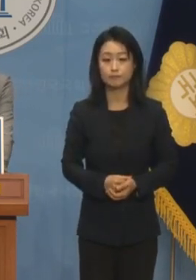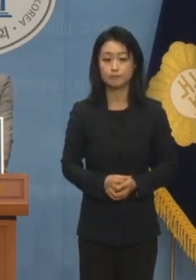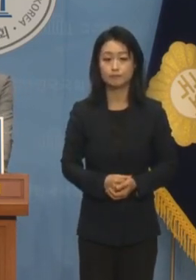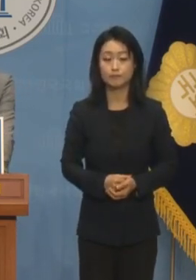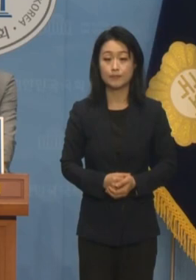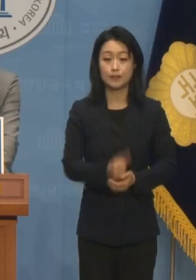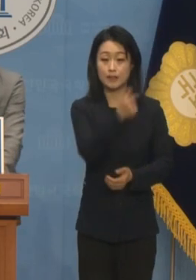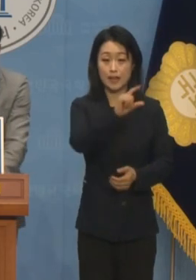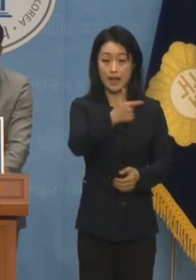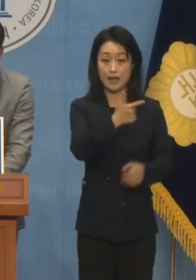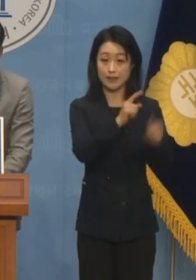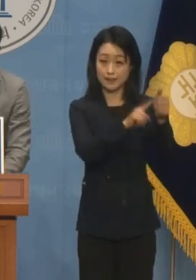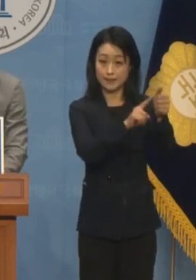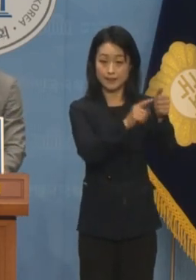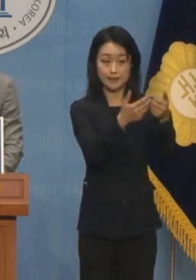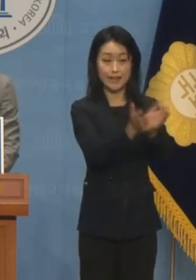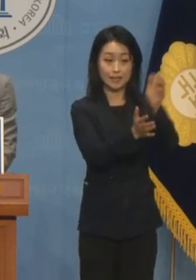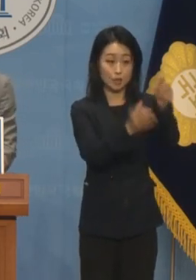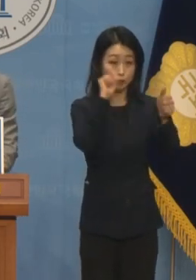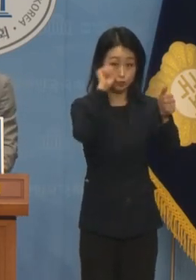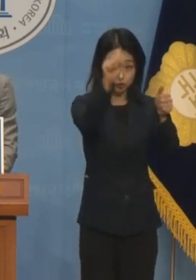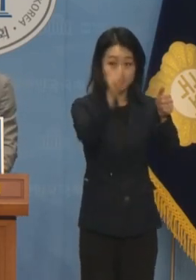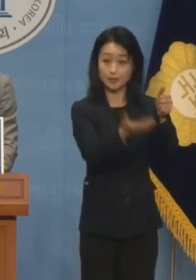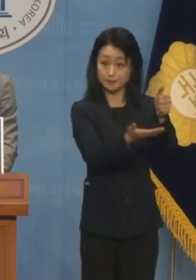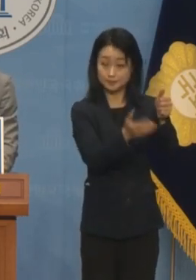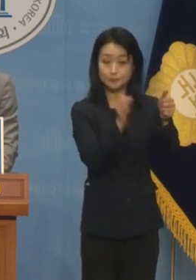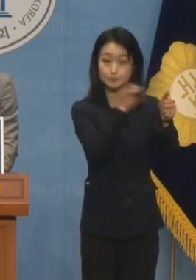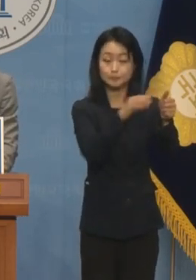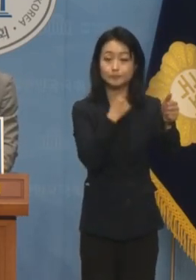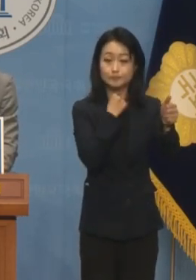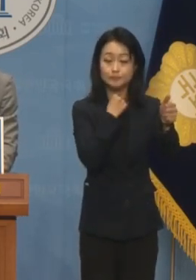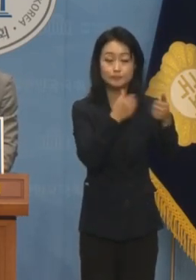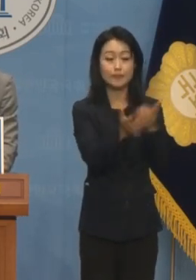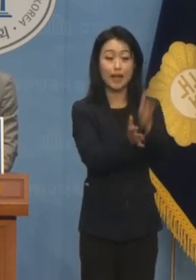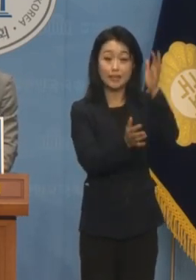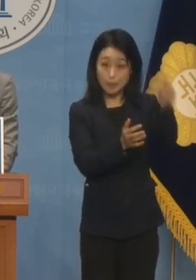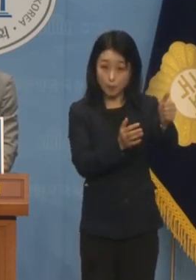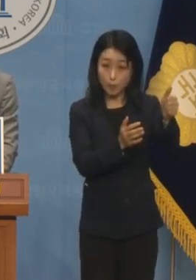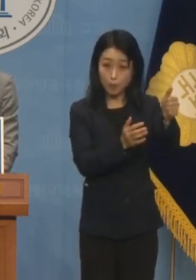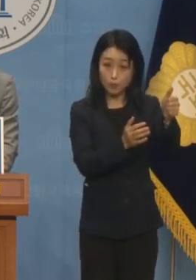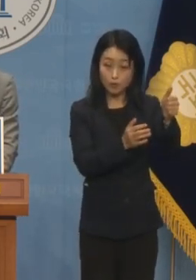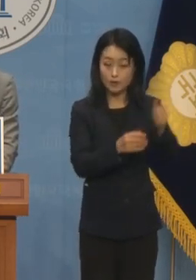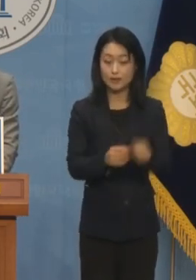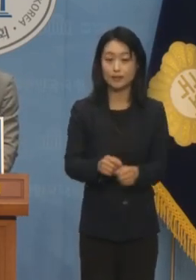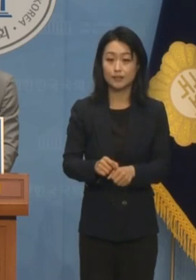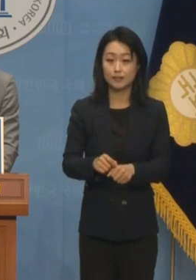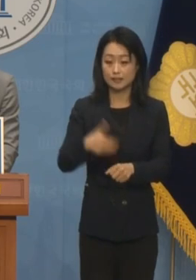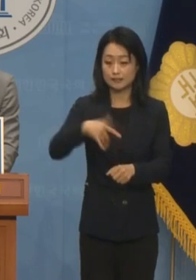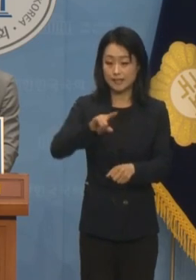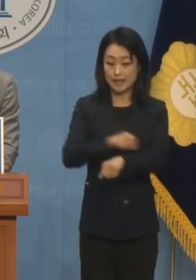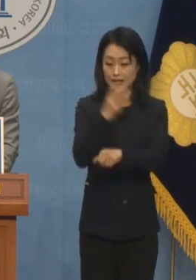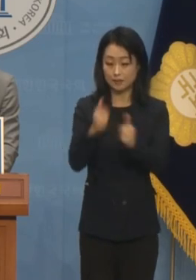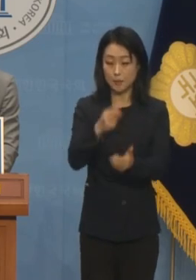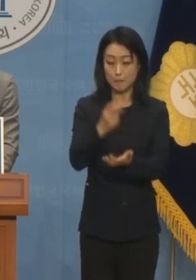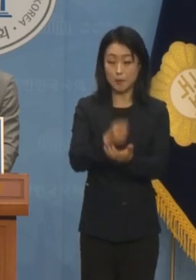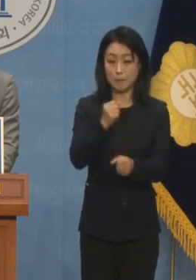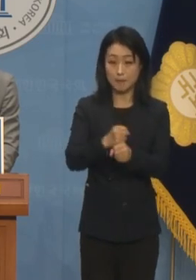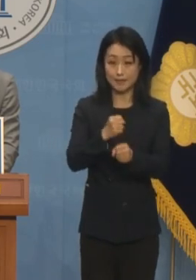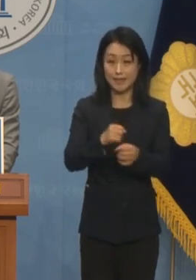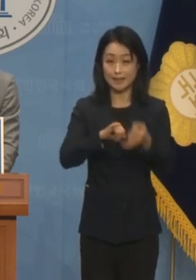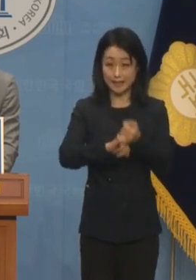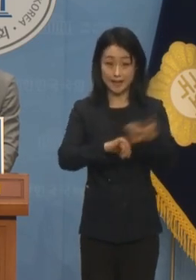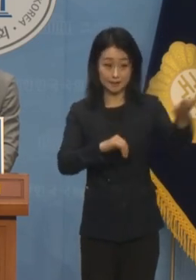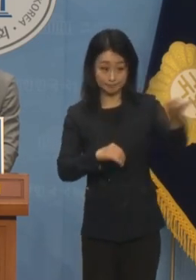마지막으로 한동훈 국민의힘 당대표 후보에게 한 말씀 더 드리겠습니다. 당대표가 되면 체해병 특검법을 발의하겠다고 하셨습니다.